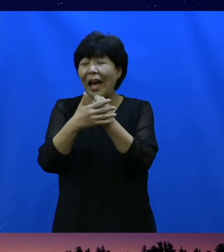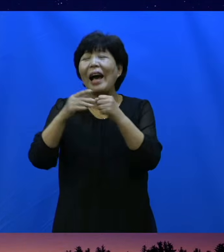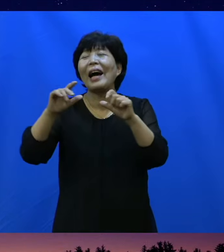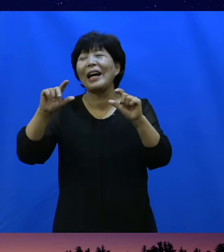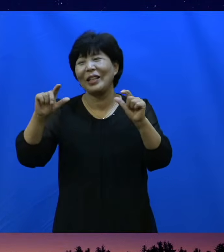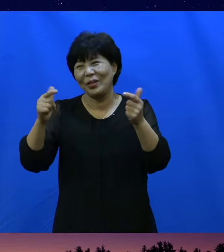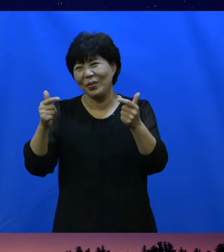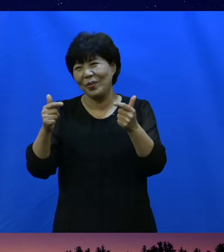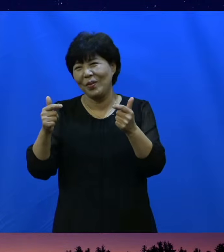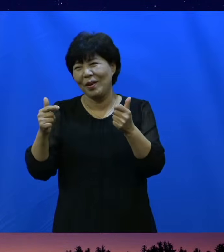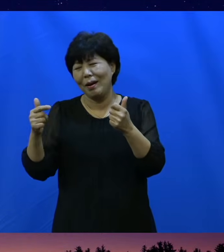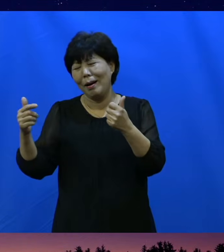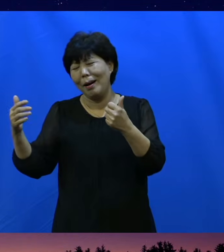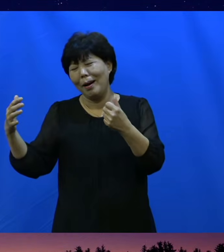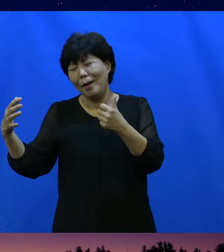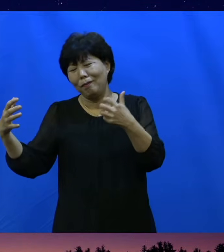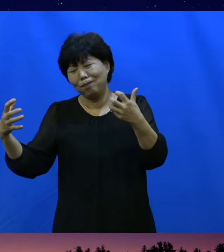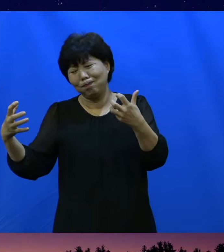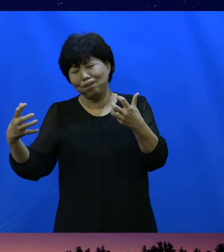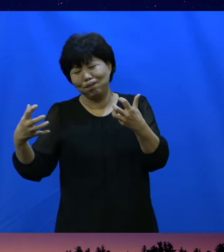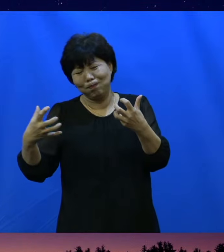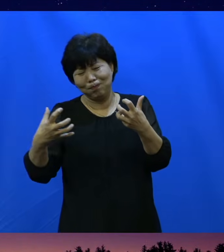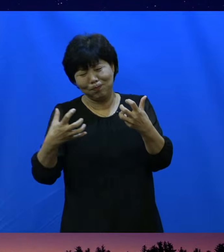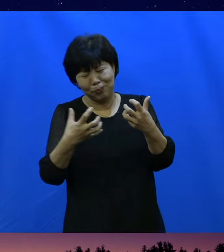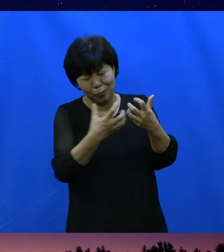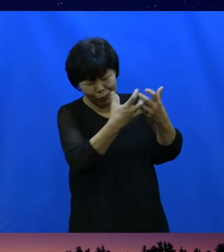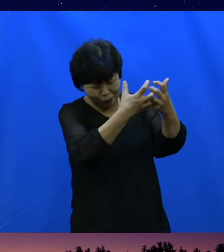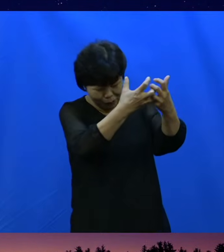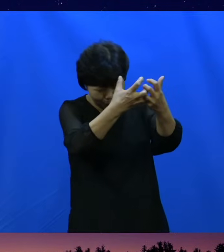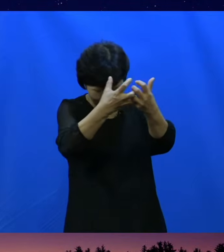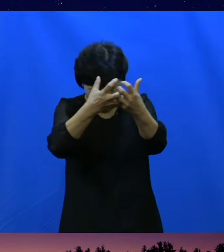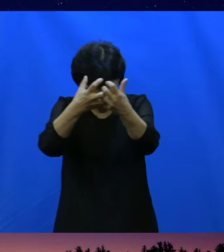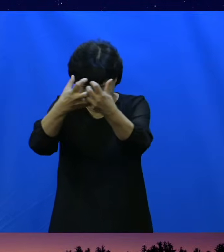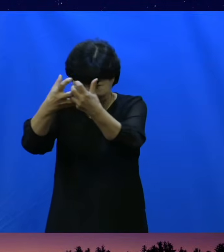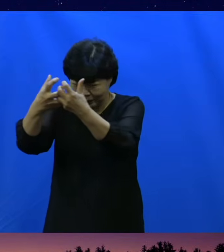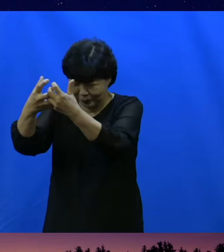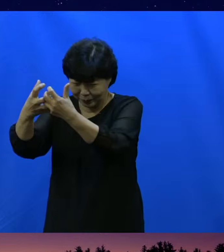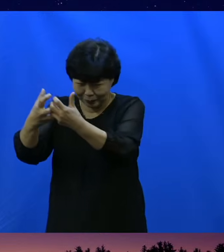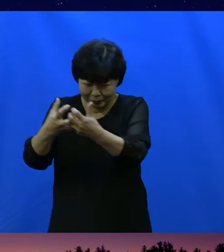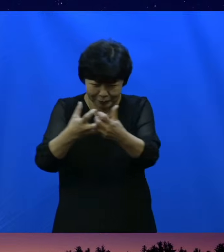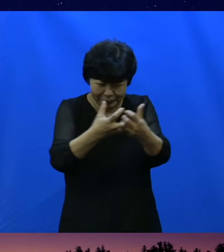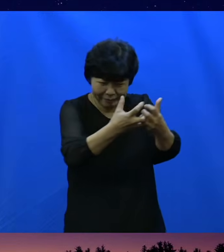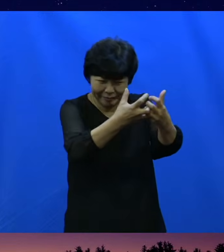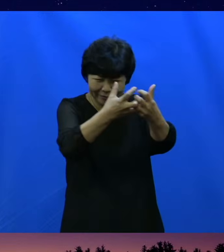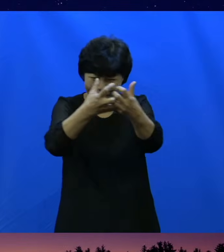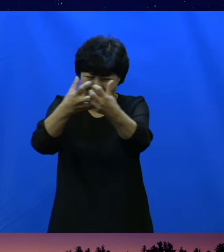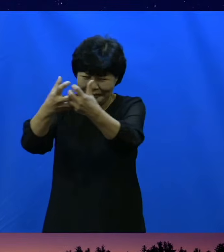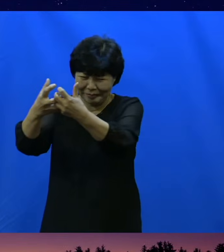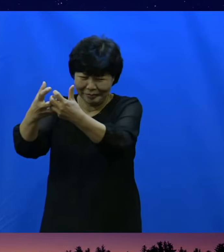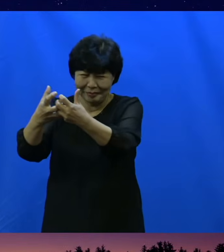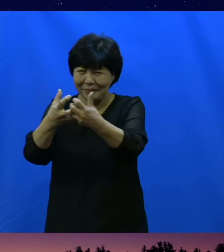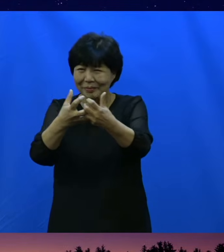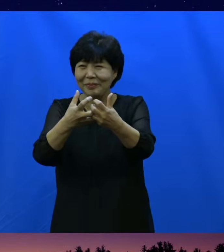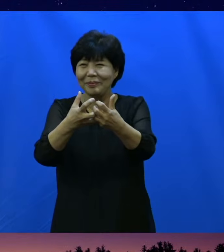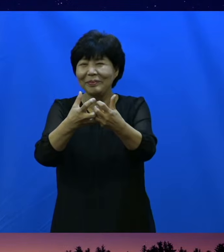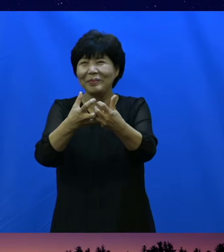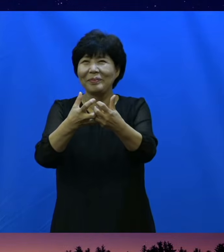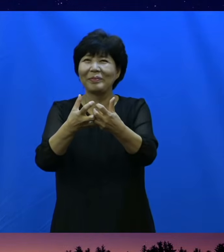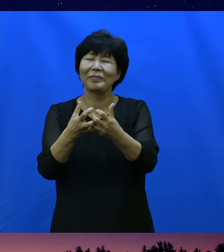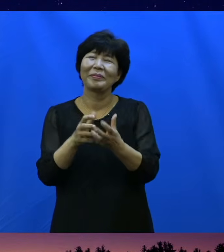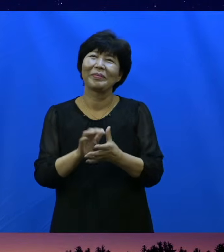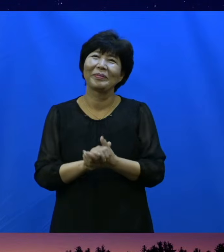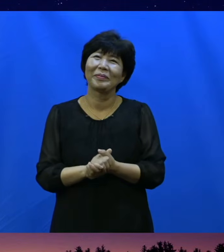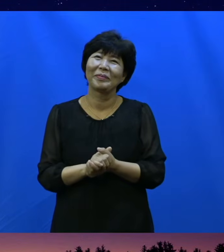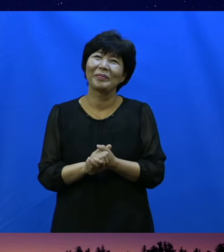은혜가 아니에요. 하나님의 은혜는요, 은혜 끝으로 막 중첩 겹겹이 쌓여서 그 은혜를